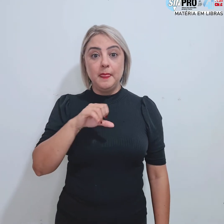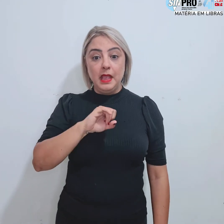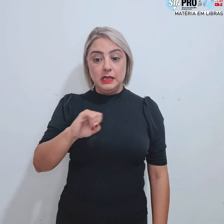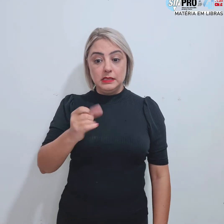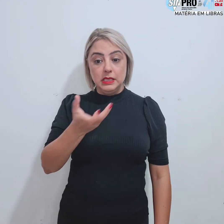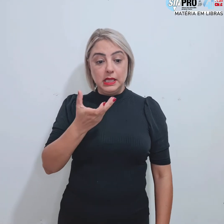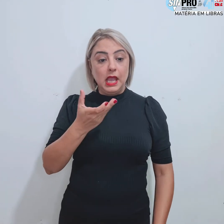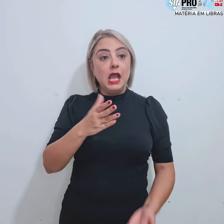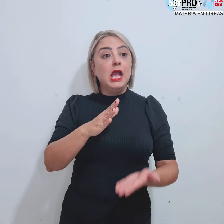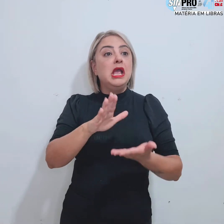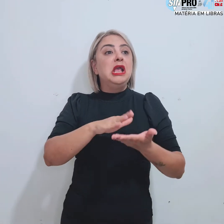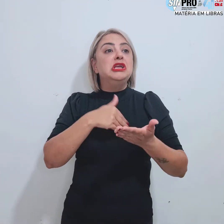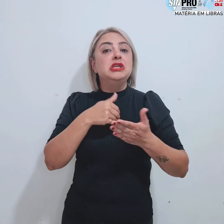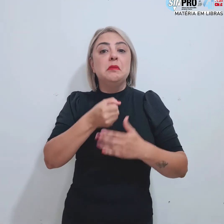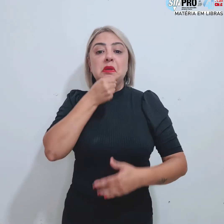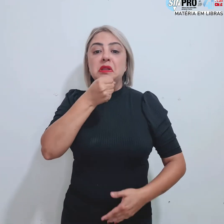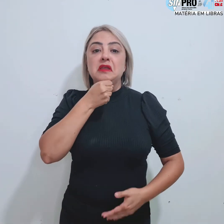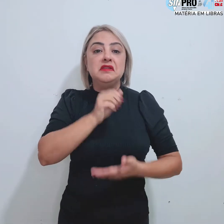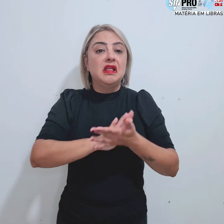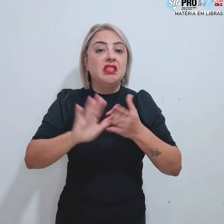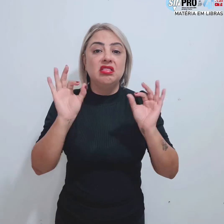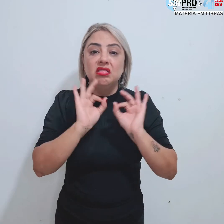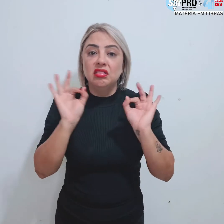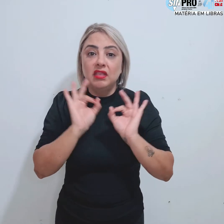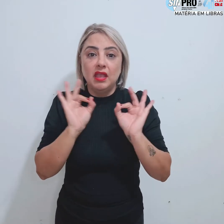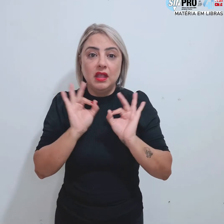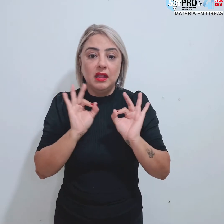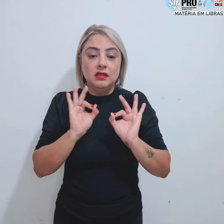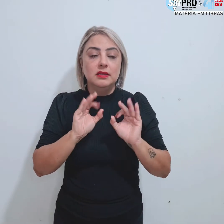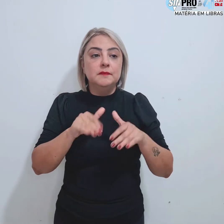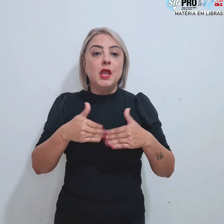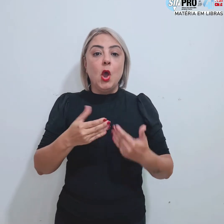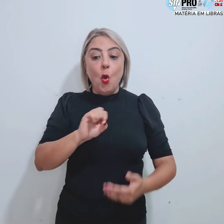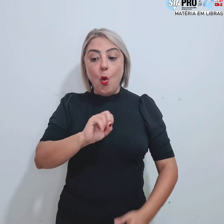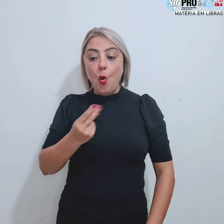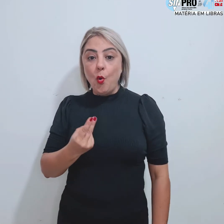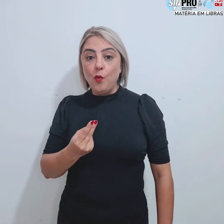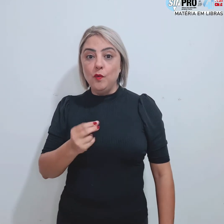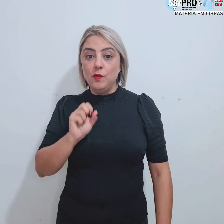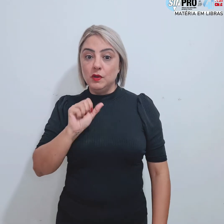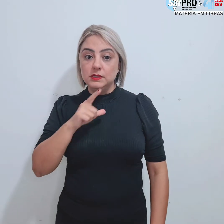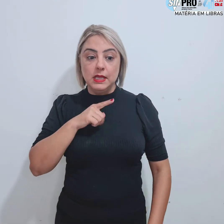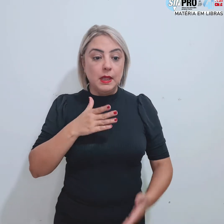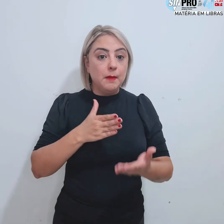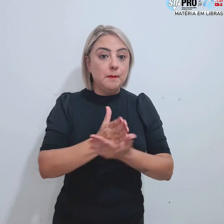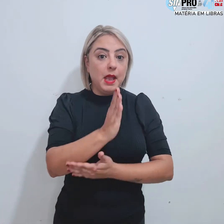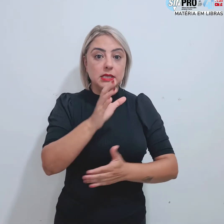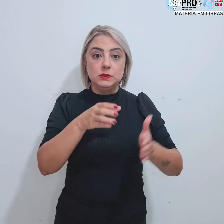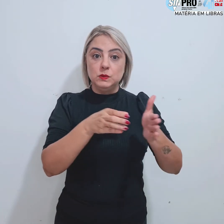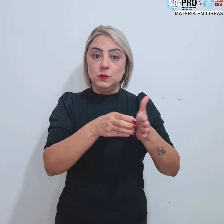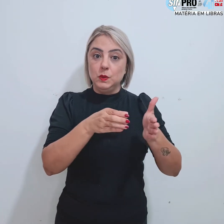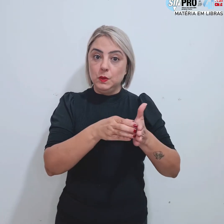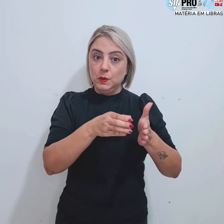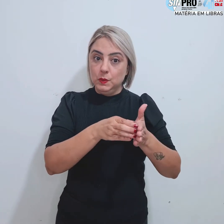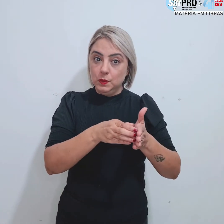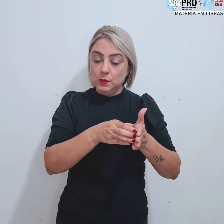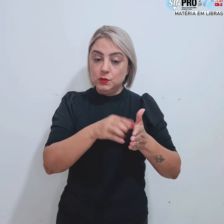Sequer me convocavam para entrevista. Então, ou você passa em um concurso público